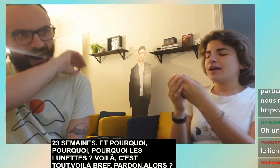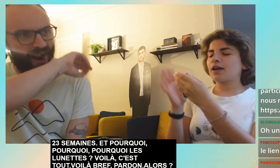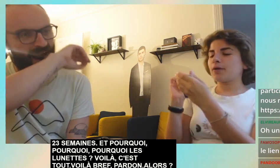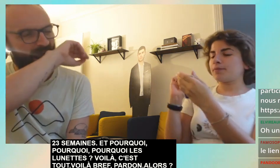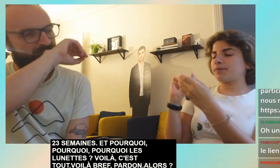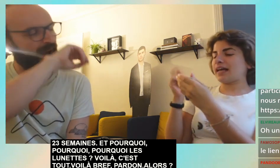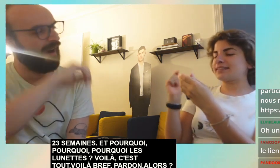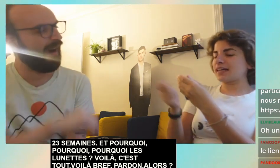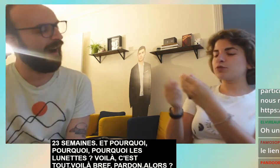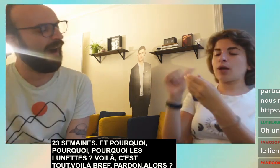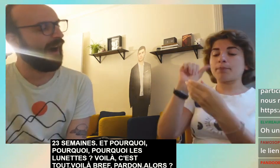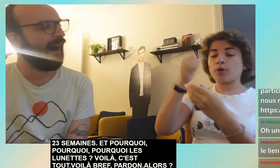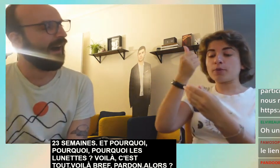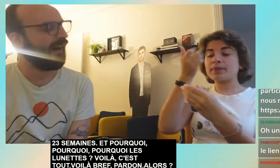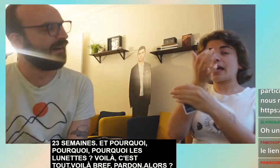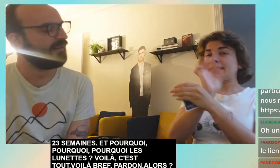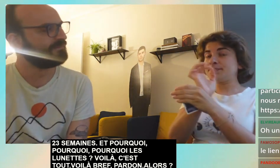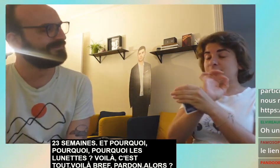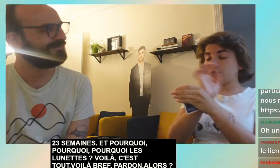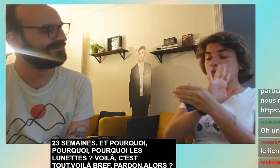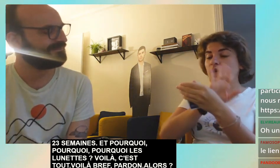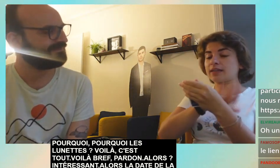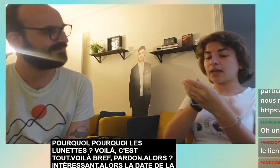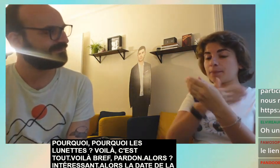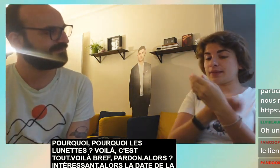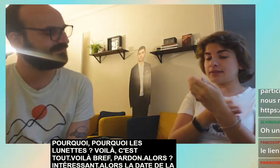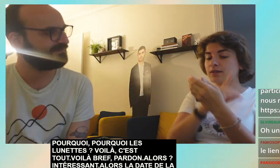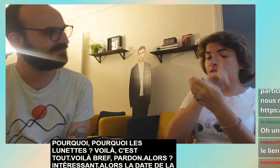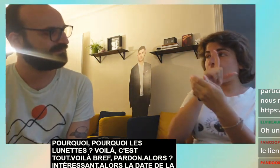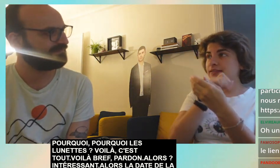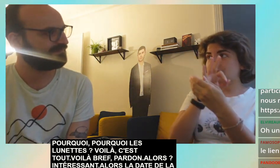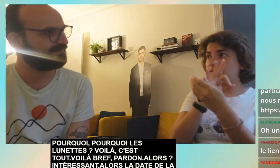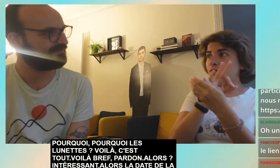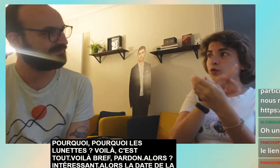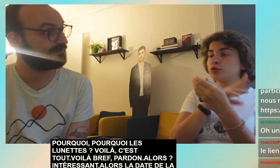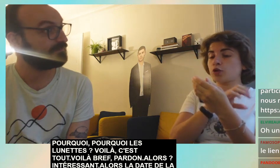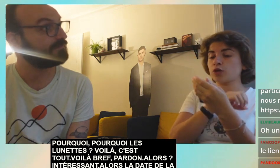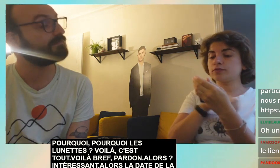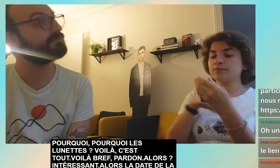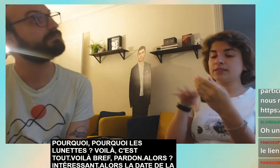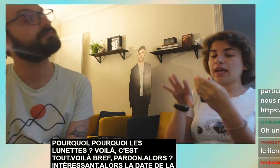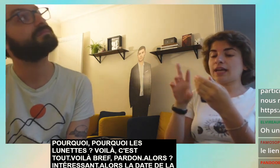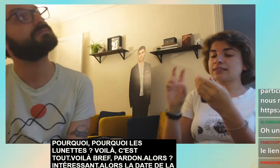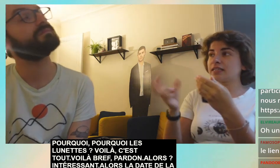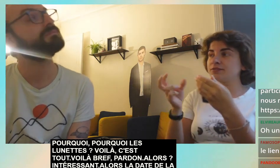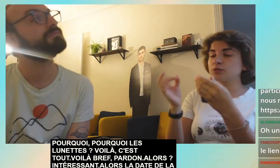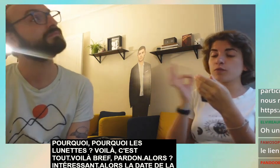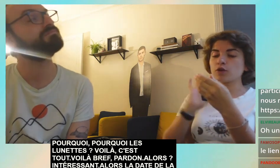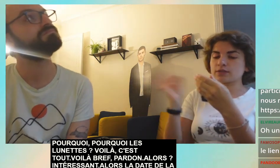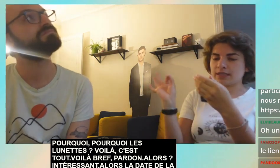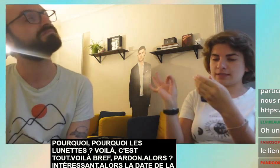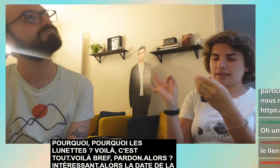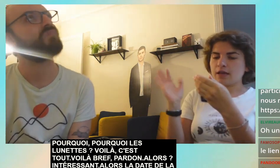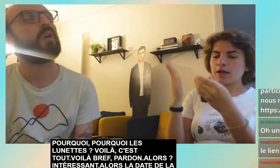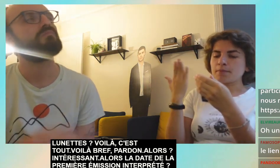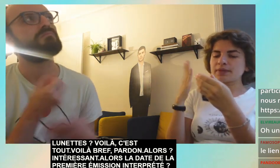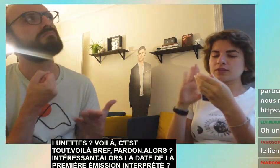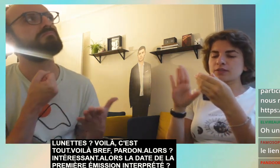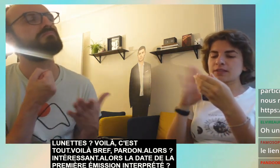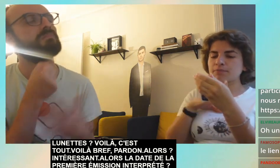Alors, la date de la première émission interprétée à l'ESSEC retenue à la télévision française, présentée par